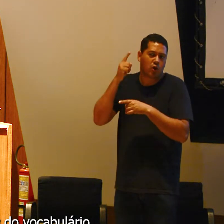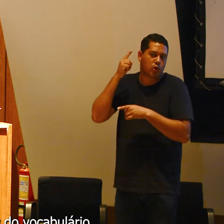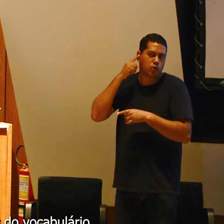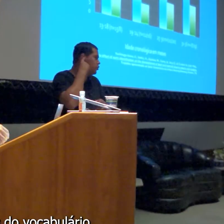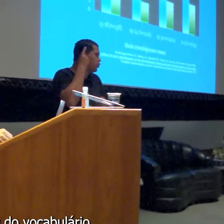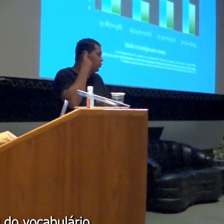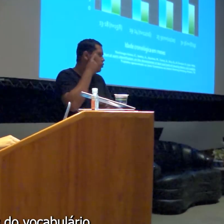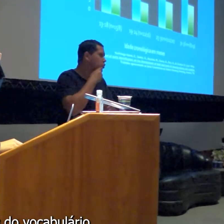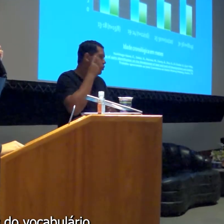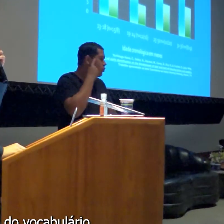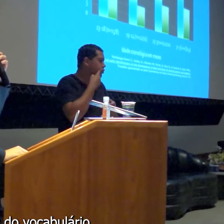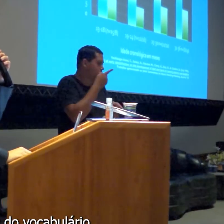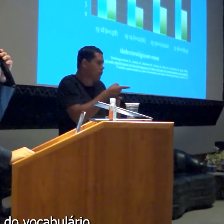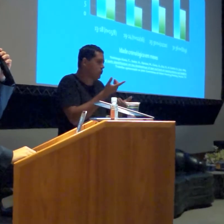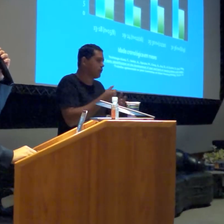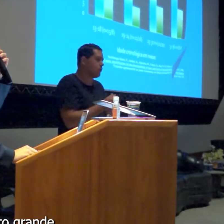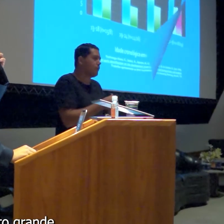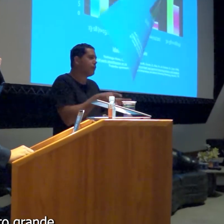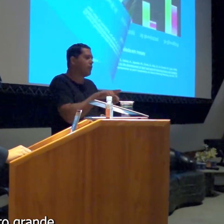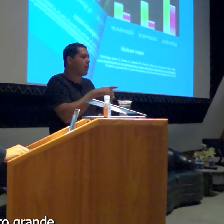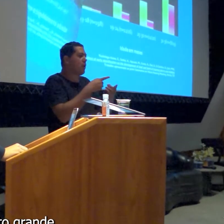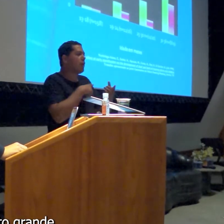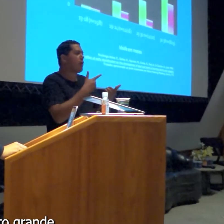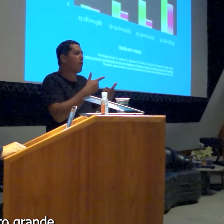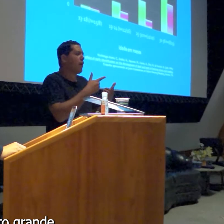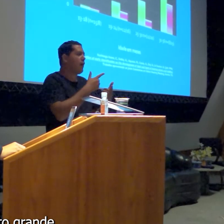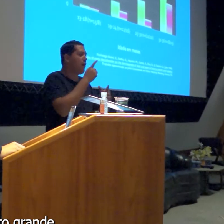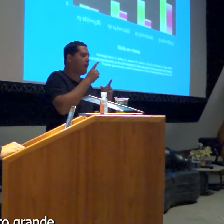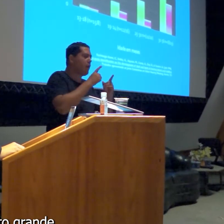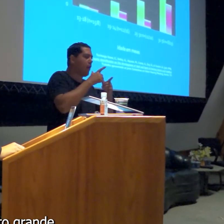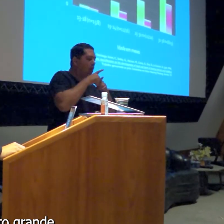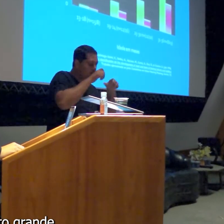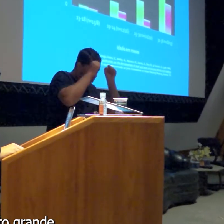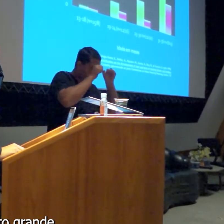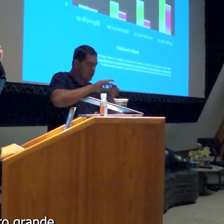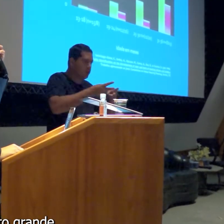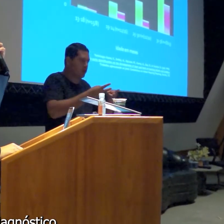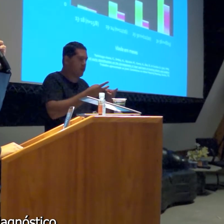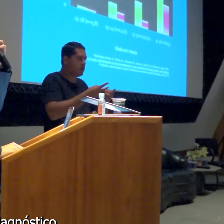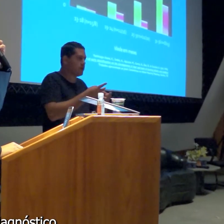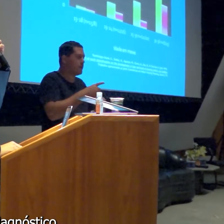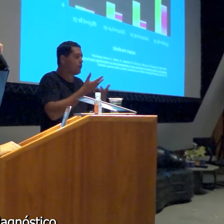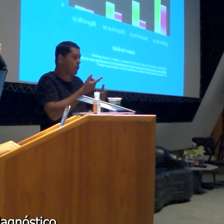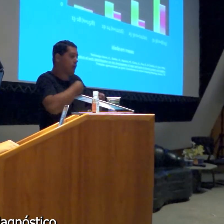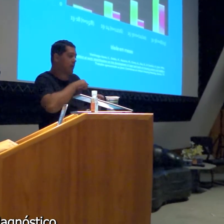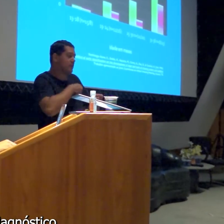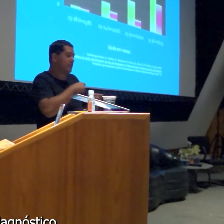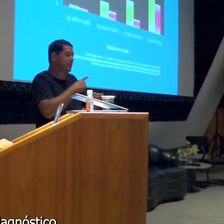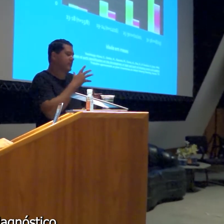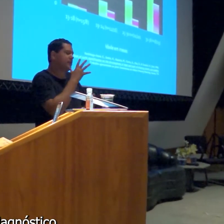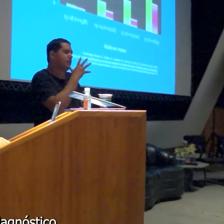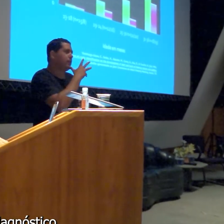do vocabulário das crianças, expressão de linguagem, a diferença é muito grande. Então, quando a gente demora para oferecer o